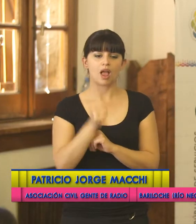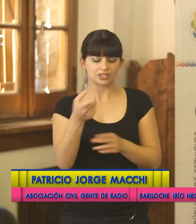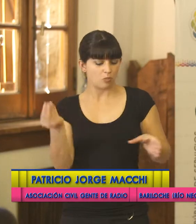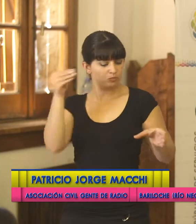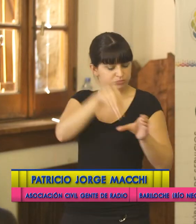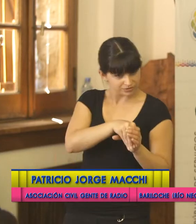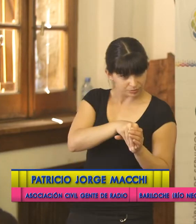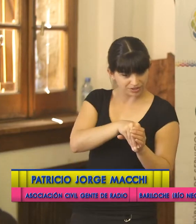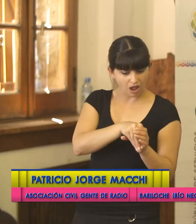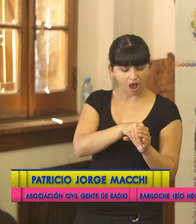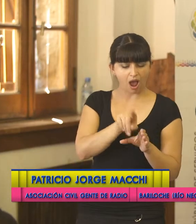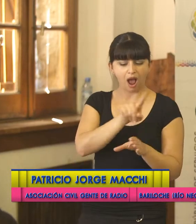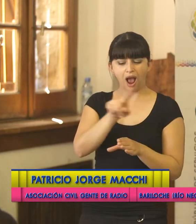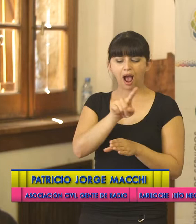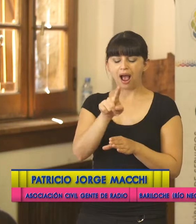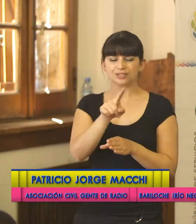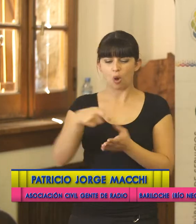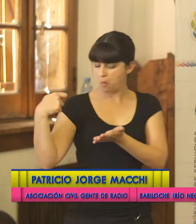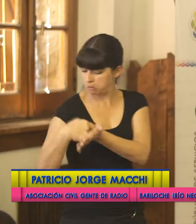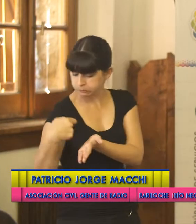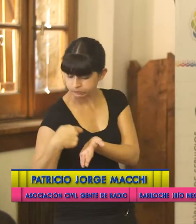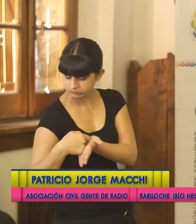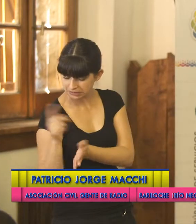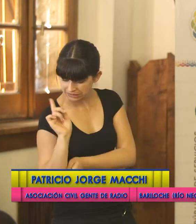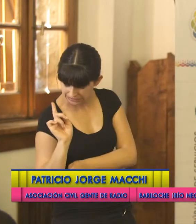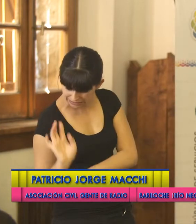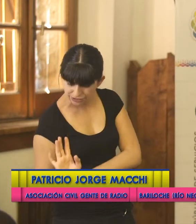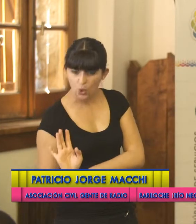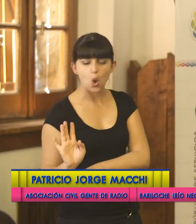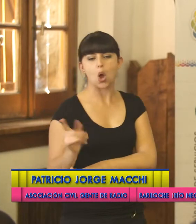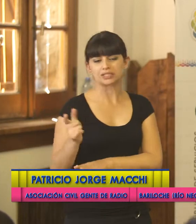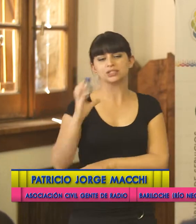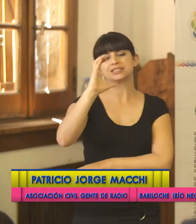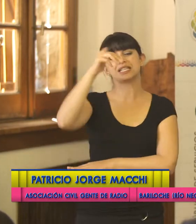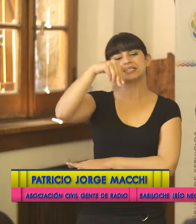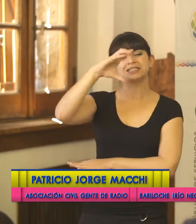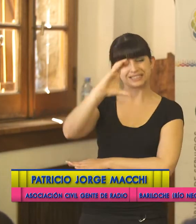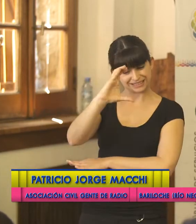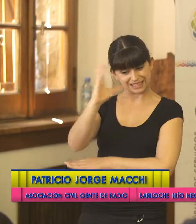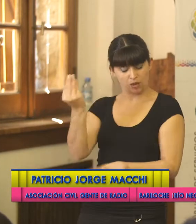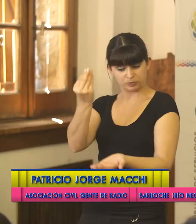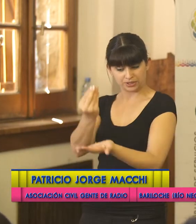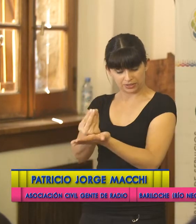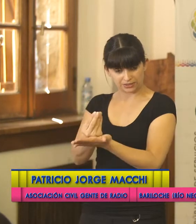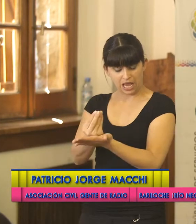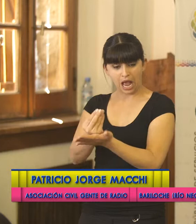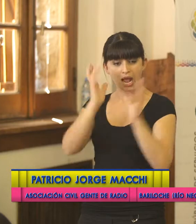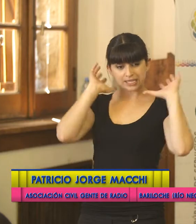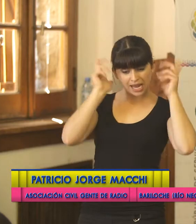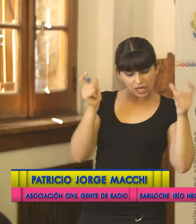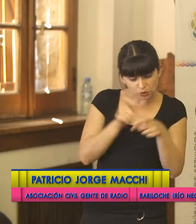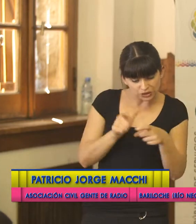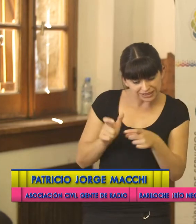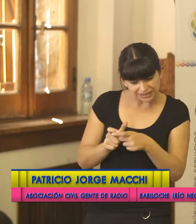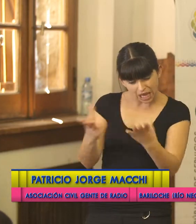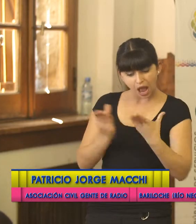punitivo sino que la presencia de la de la cnc ayudaría a las pequeñas radios a